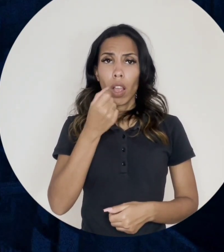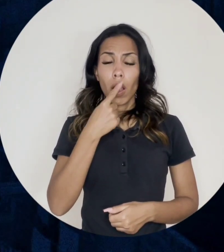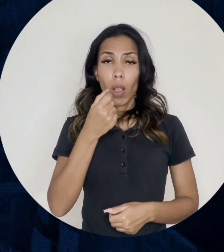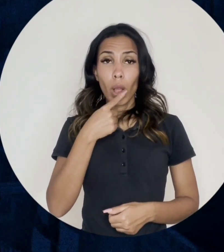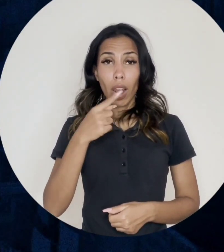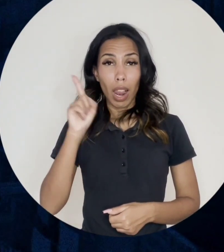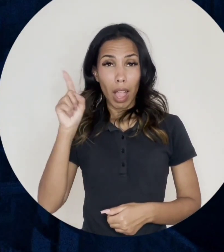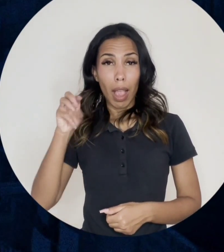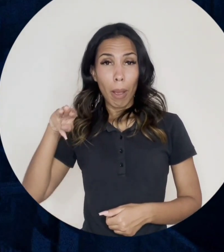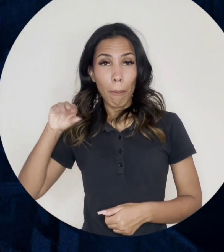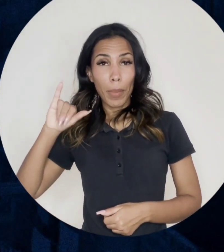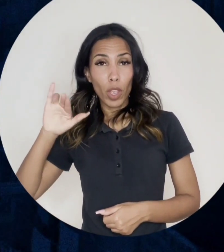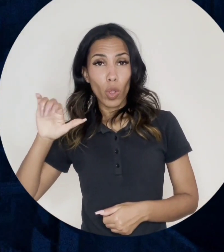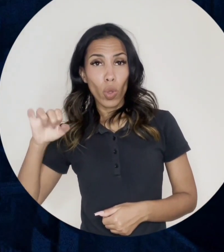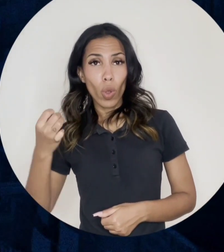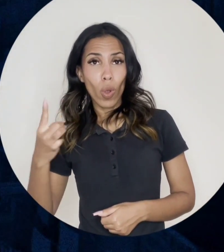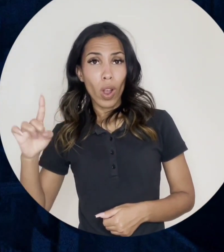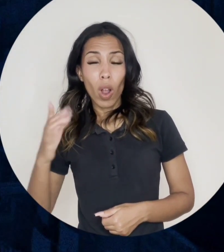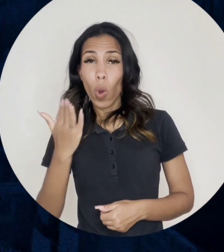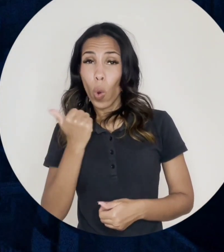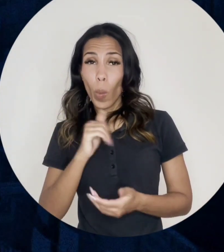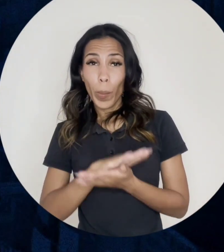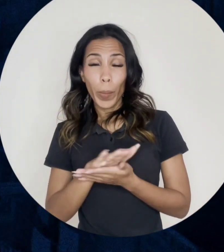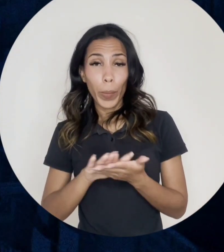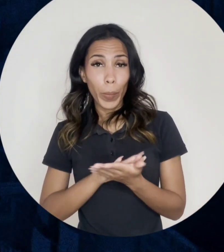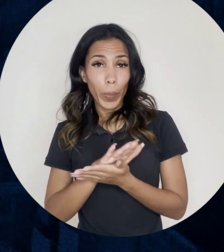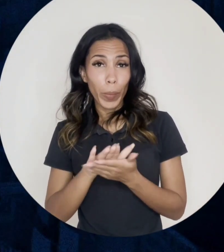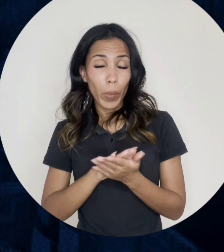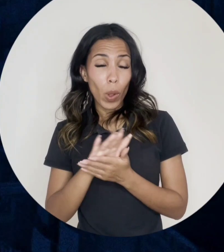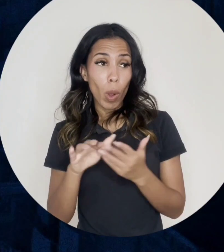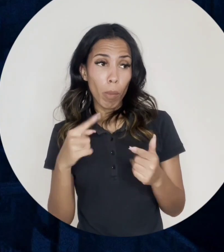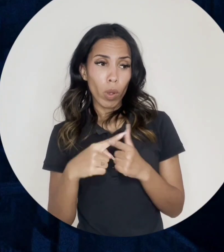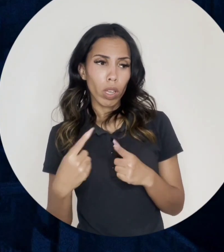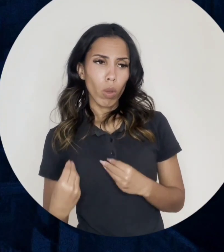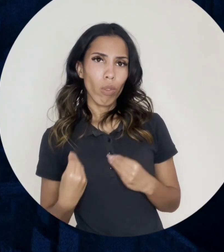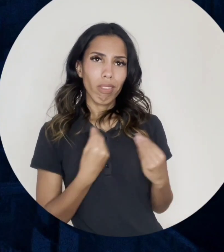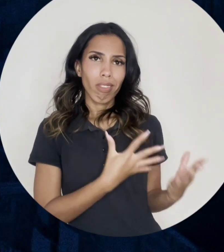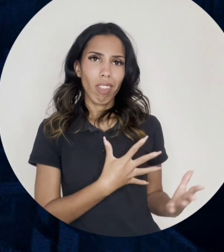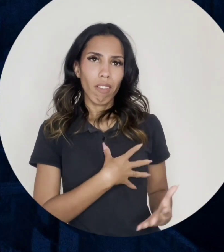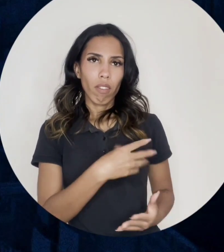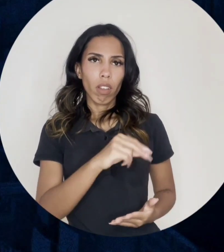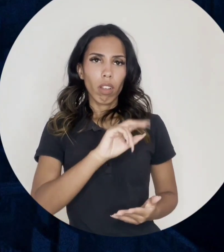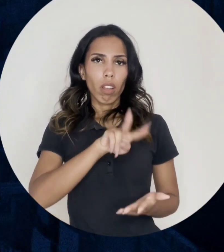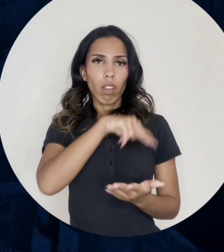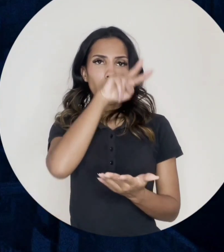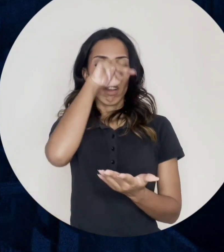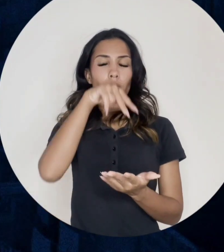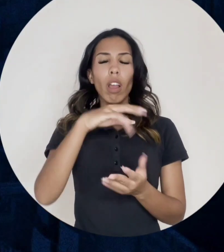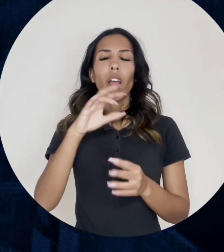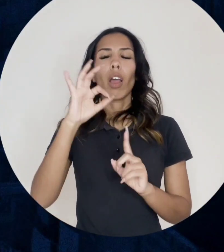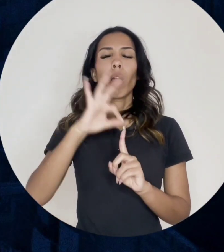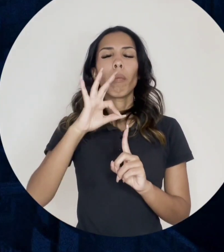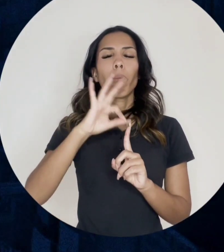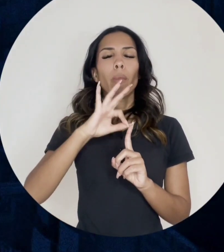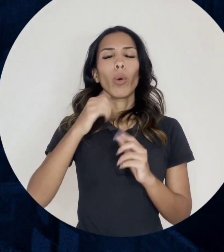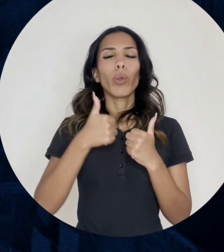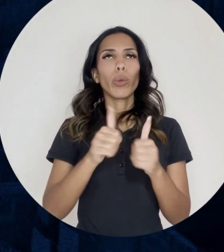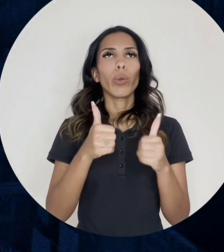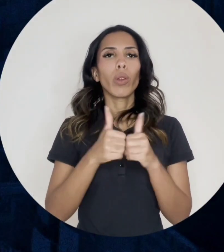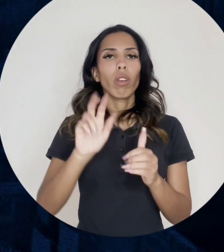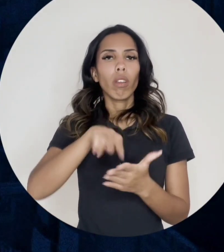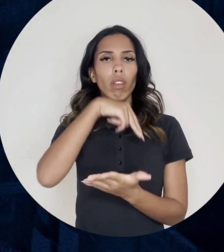minhocão, eu não tinha comido nada, porque eu deixava para o meu filho, e desmaiava no ponto do ônibus. Uma